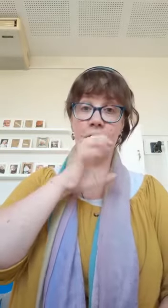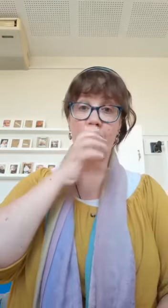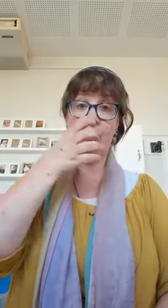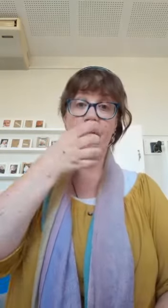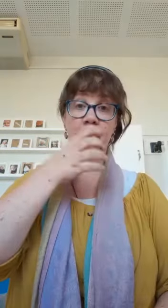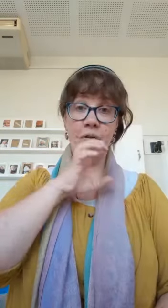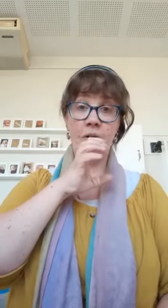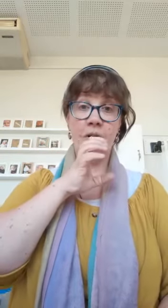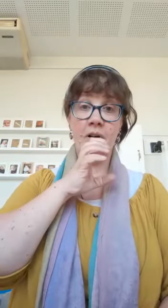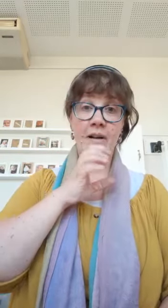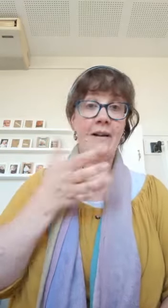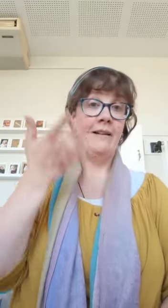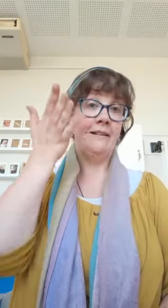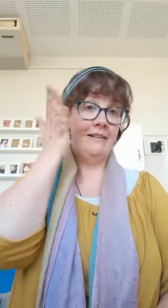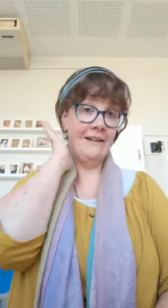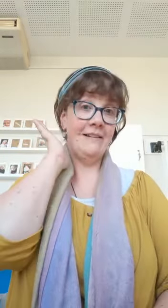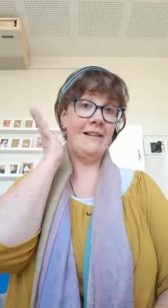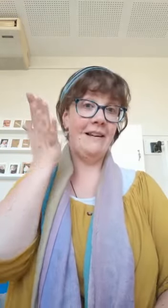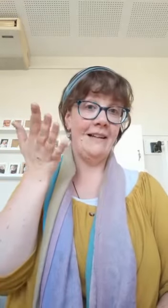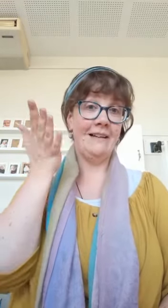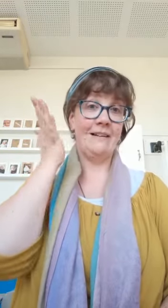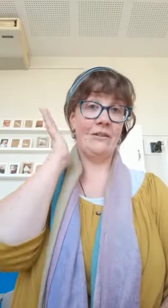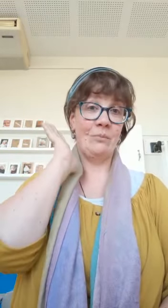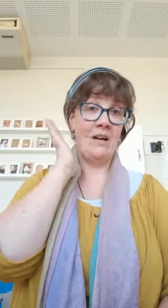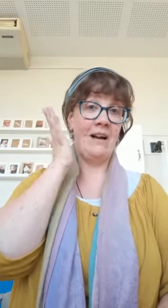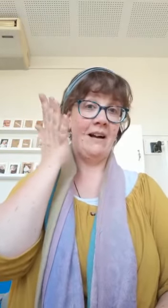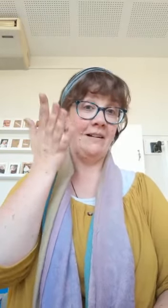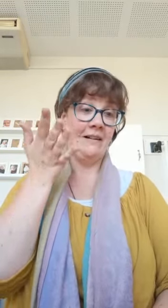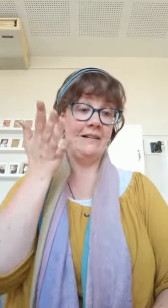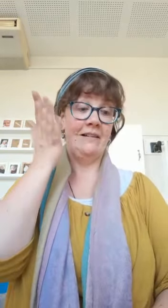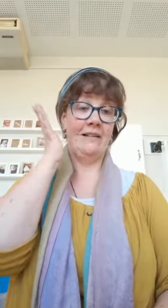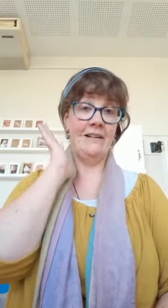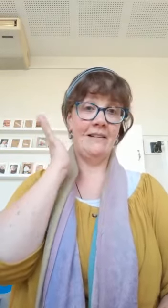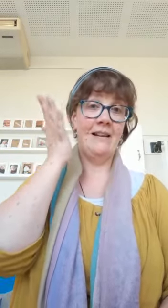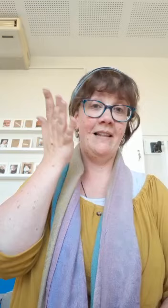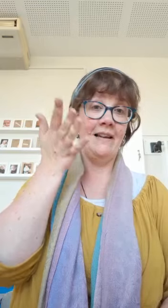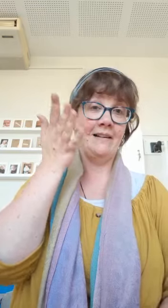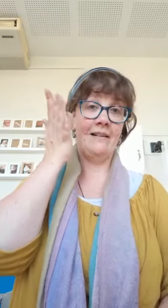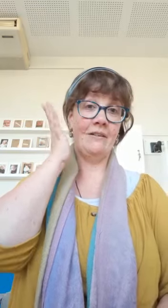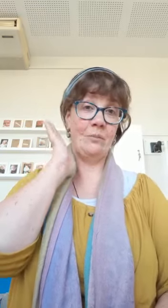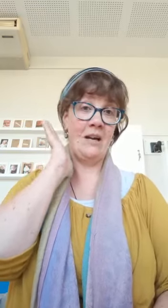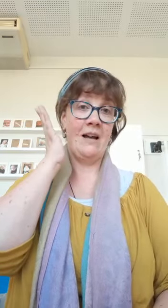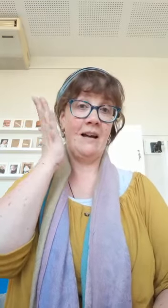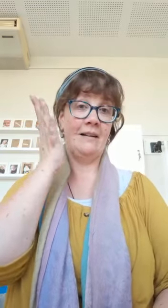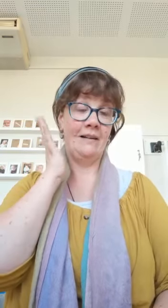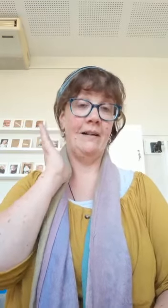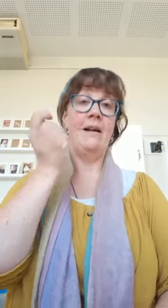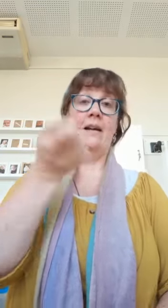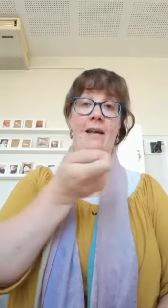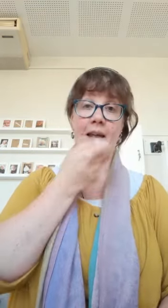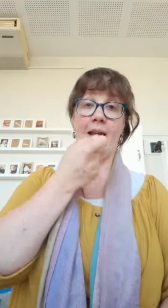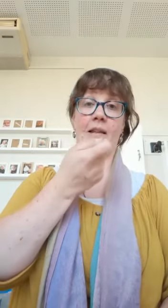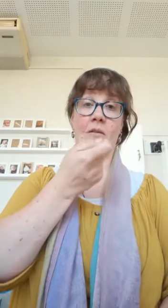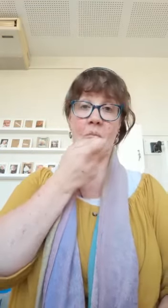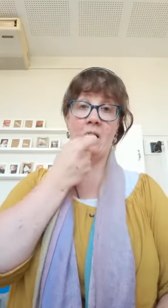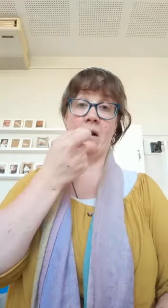slok, slok. Dat zal lekker smaken, dat zal lekker smaken. Eet maar